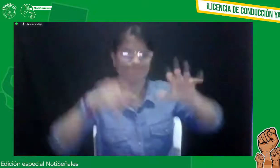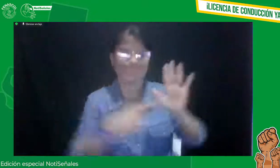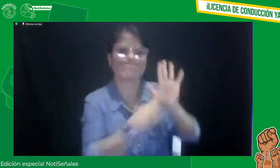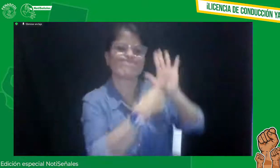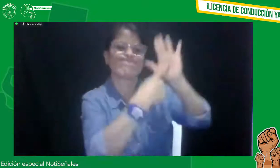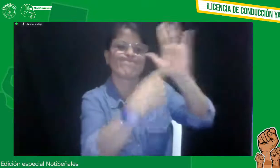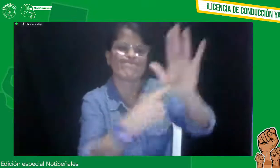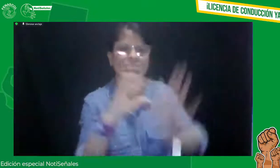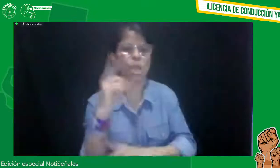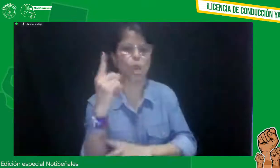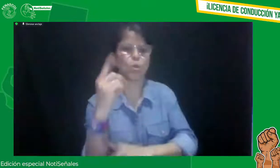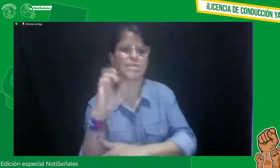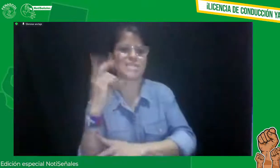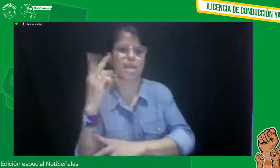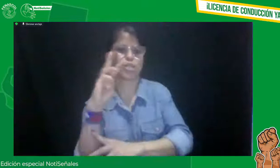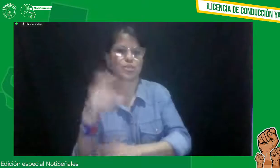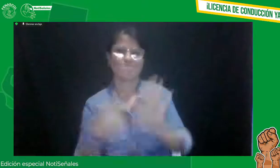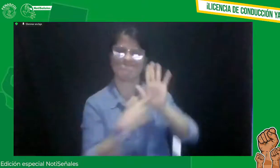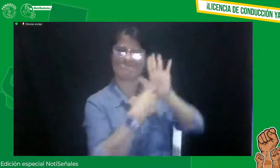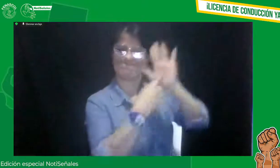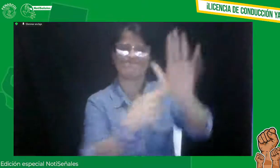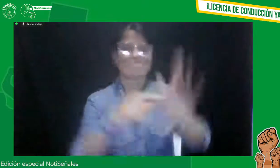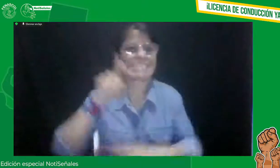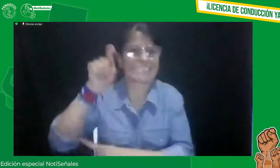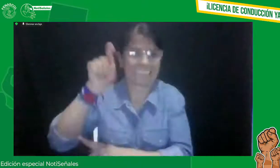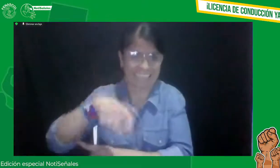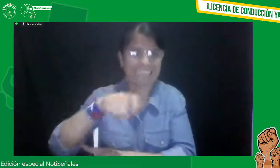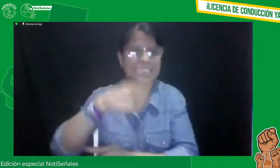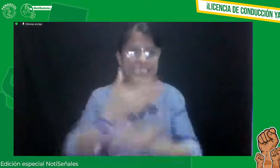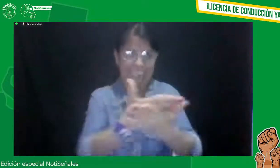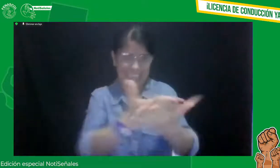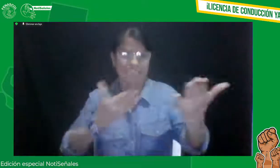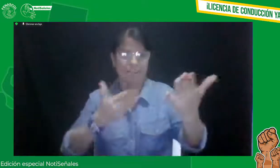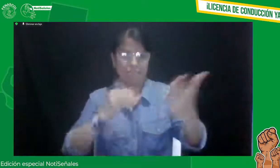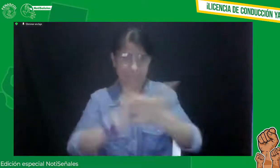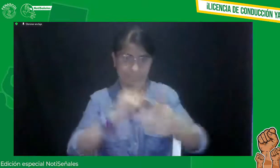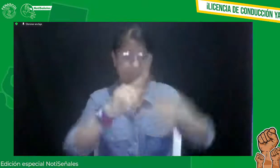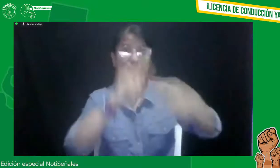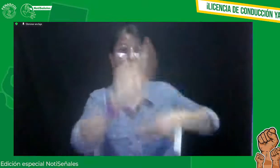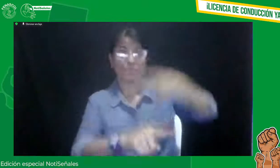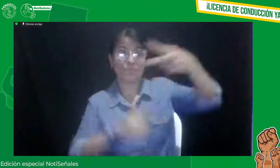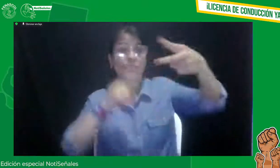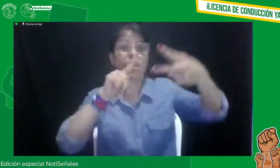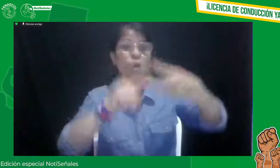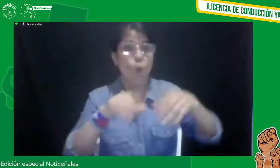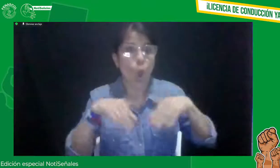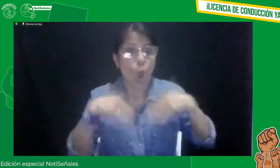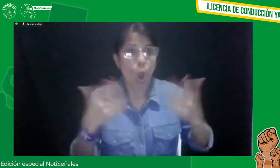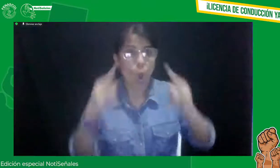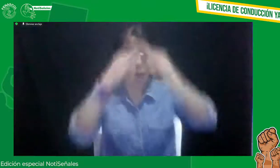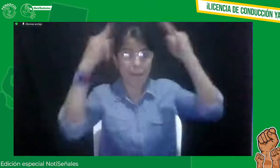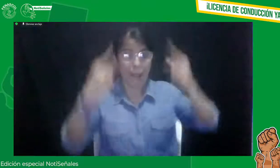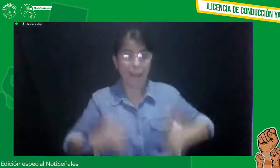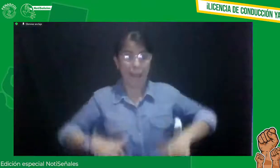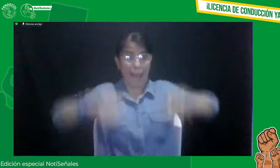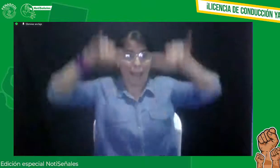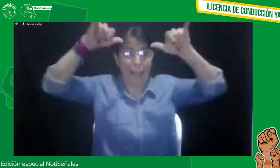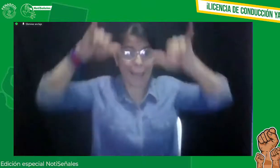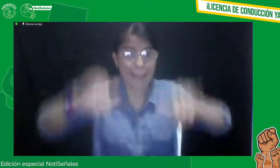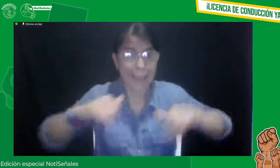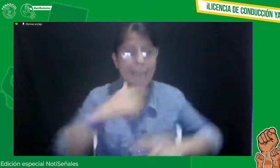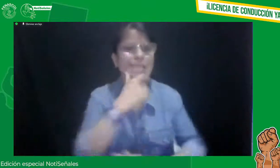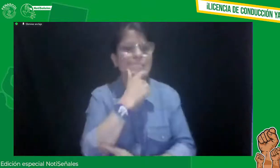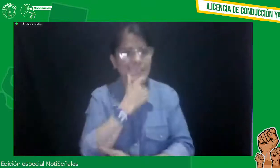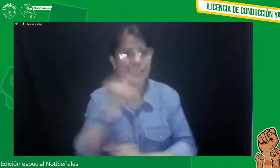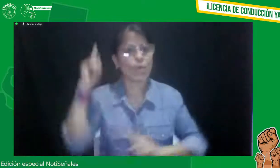en boga de esta licencia de conducción para el transporte público de categoría C1, C2, C3. Eso es lo que vamos a pedir.